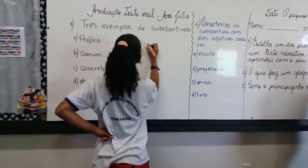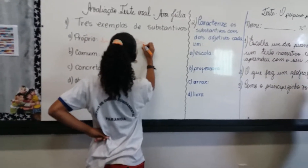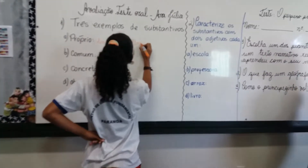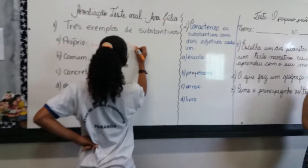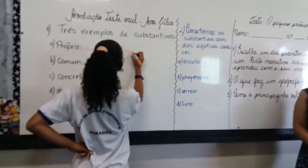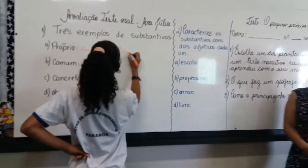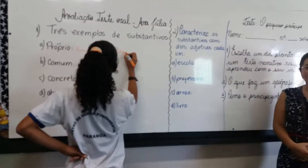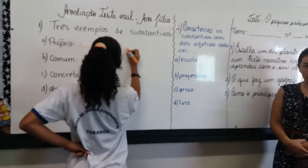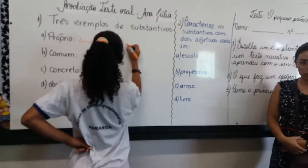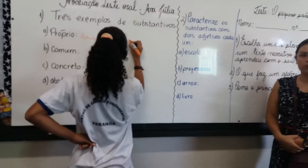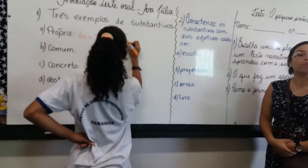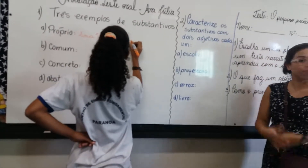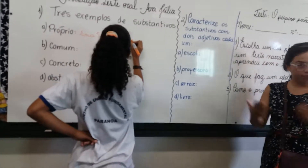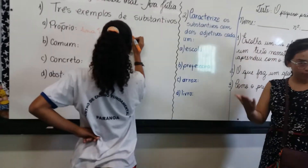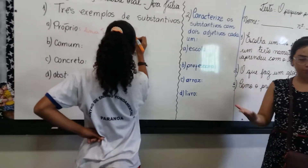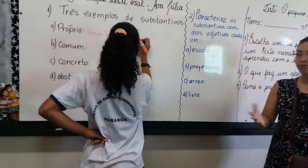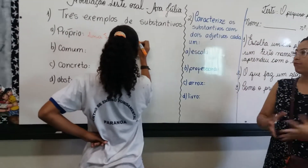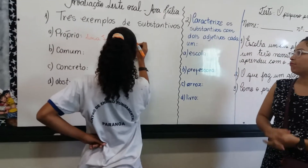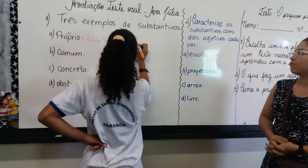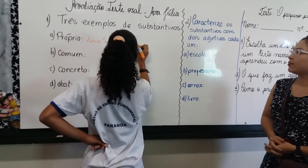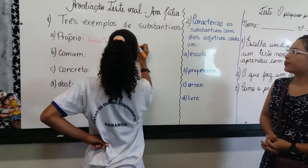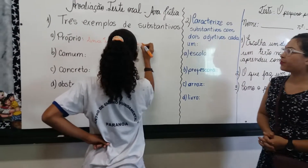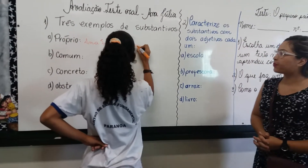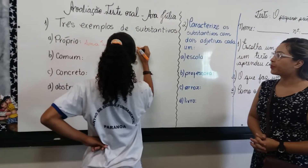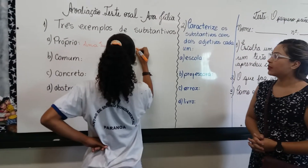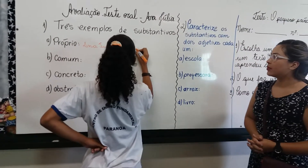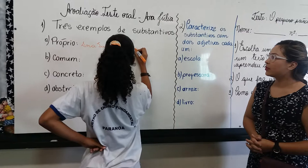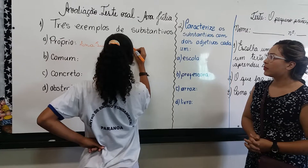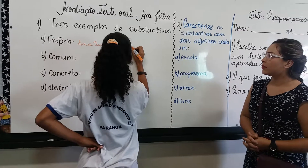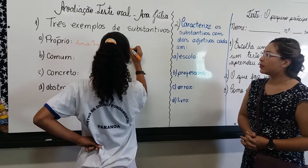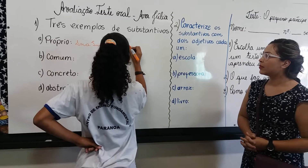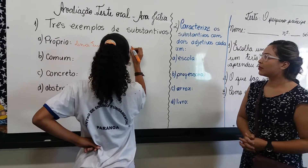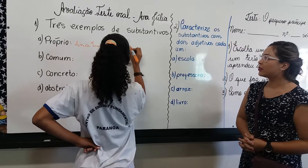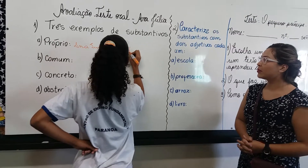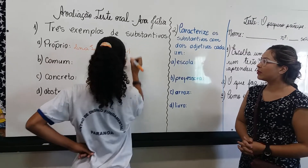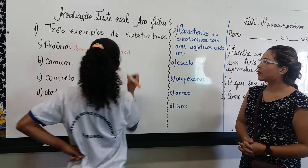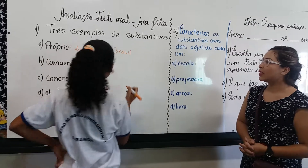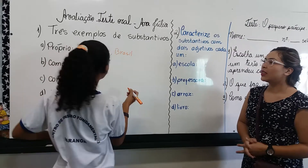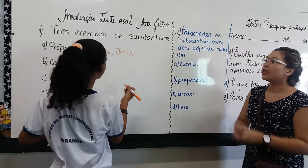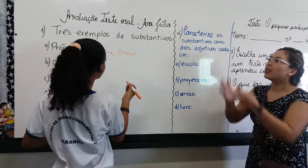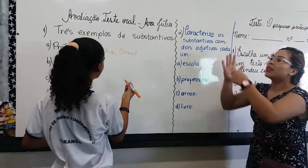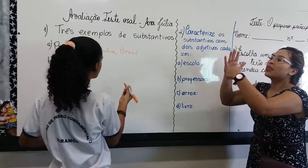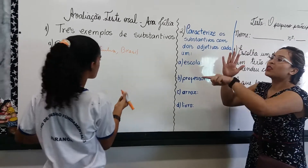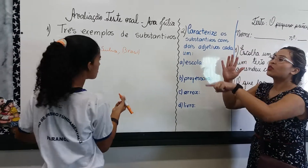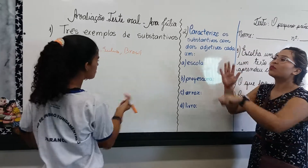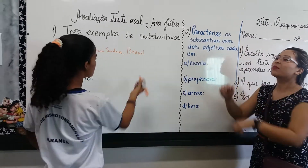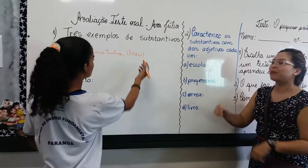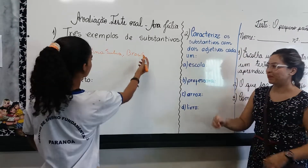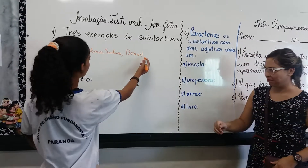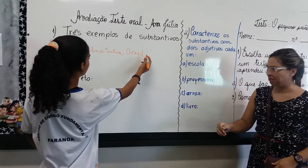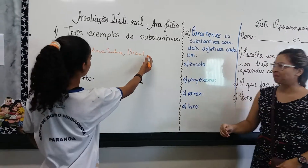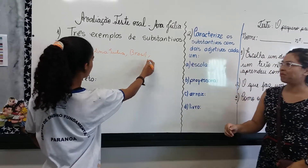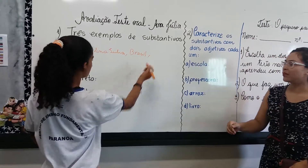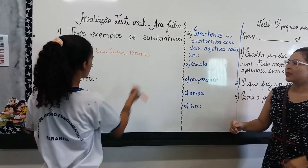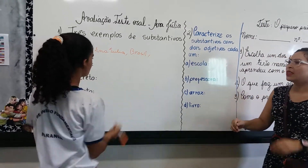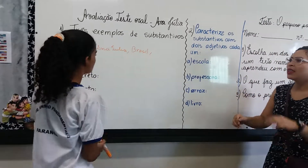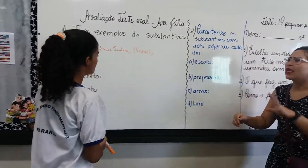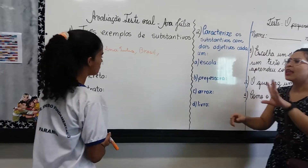não é essência de próprio? Isso, muito bem, Ana Júlia. O teste é relacionado ao ensino dos substantivos e